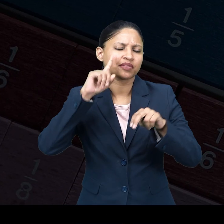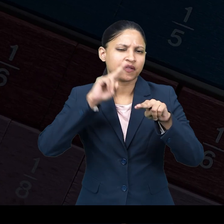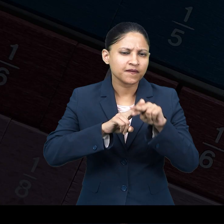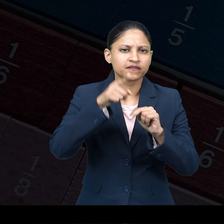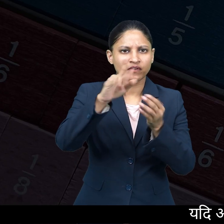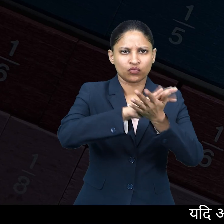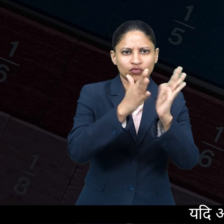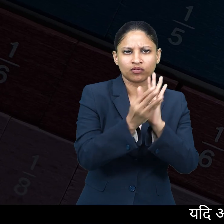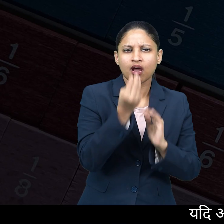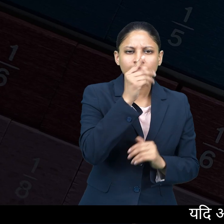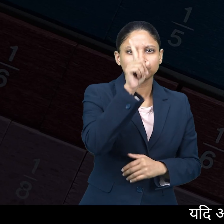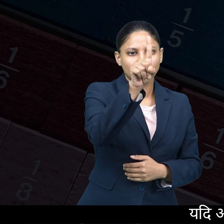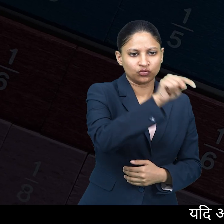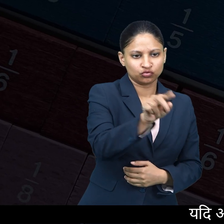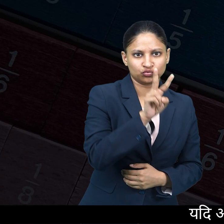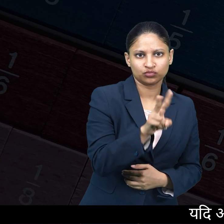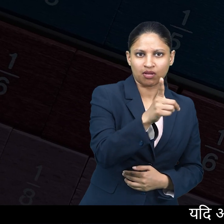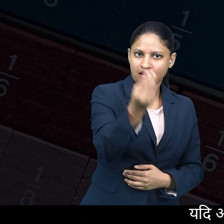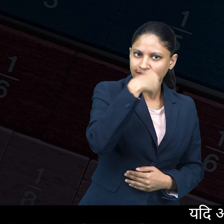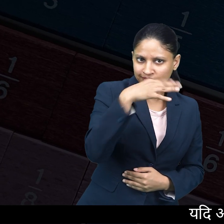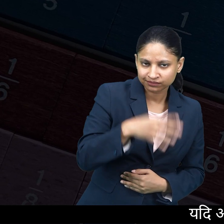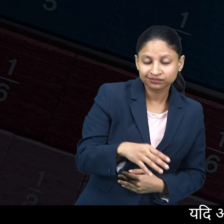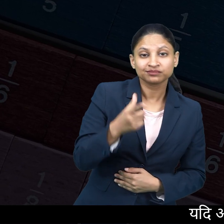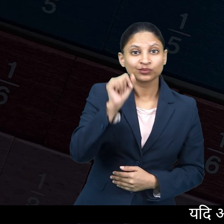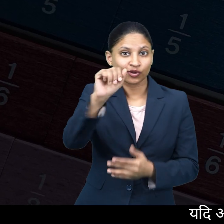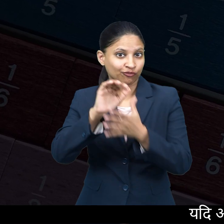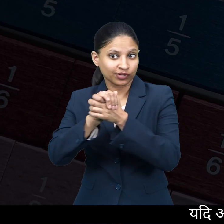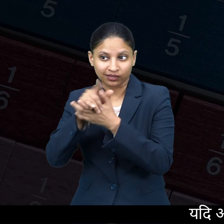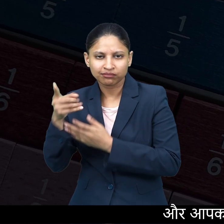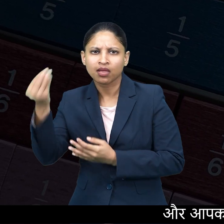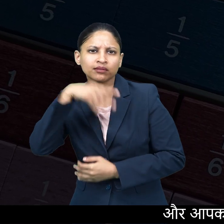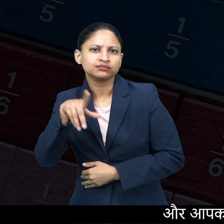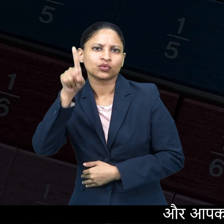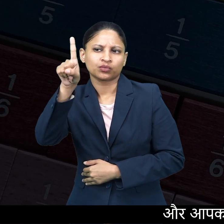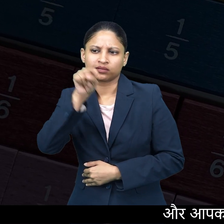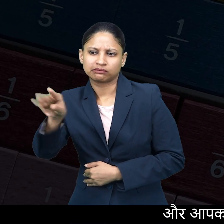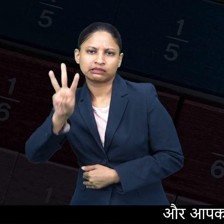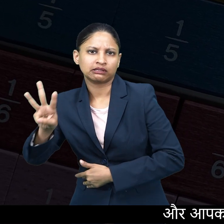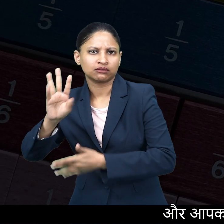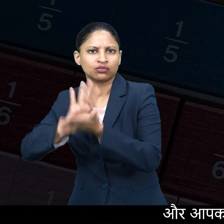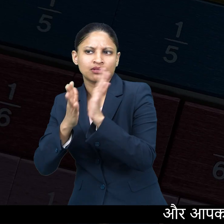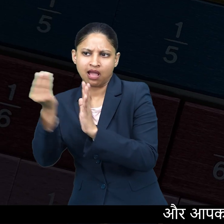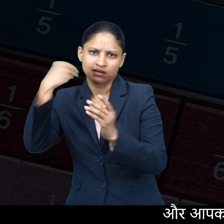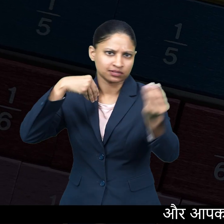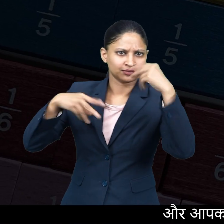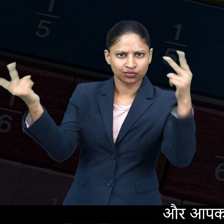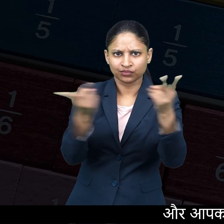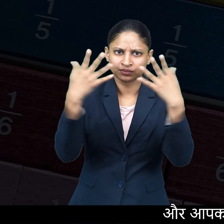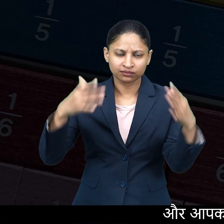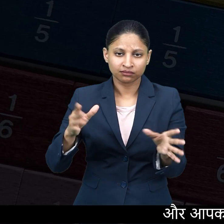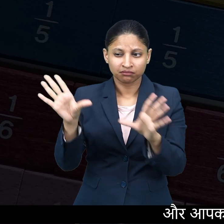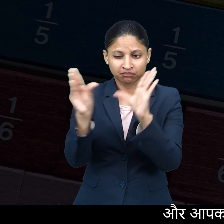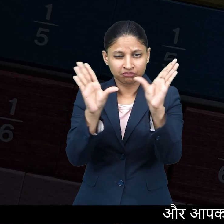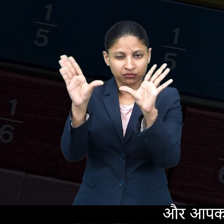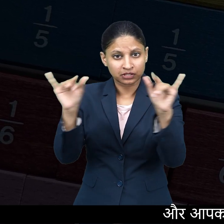उदाहरण के लिए, यदि आप रोटी का 1/2 हिस्सा खाते हैं और आपका मित्र पराठे का